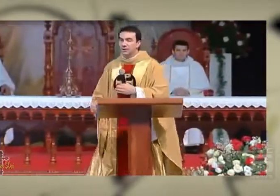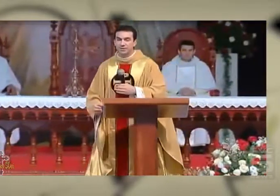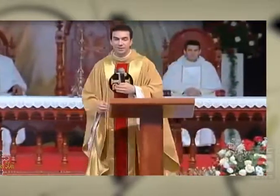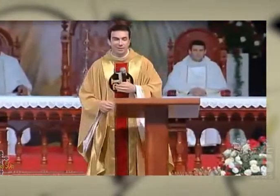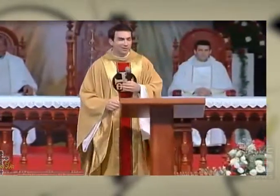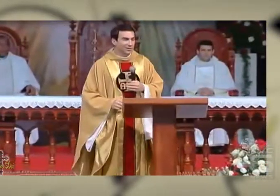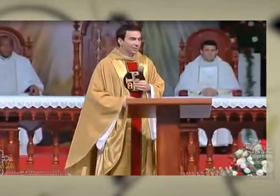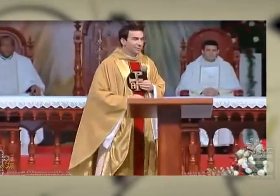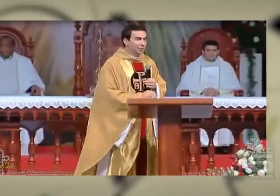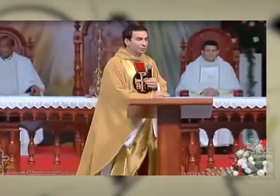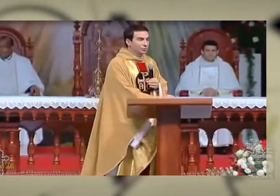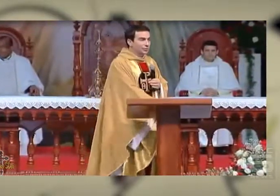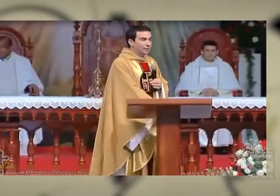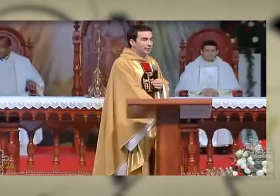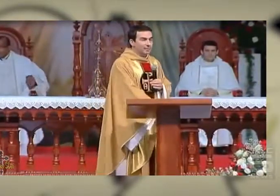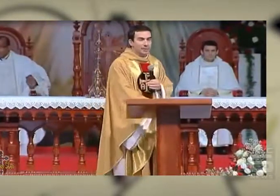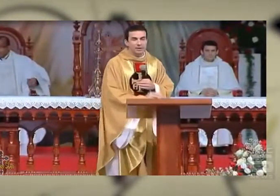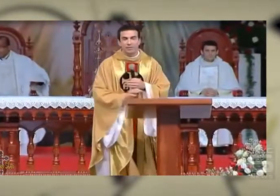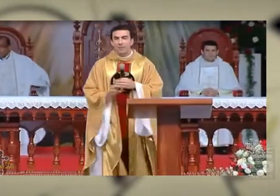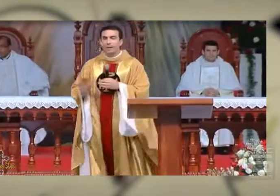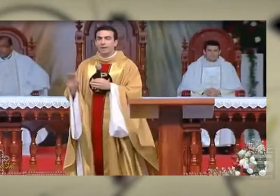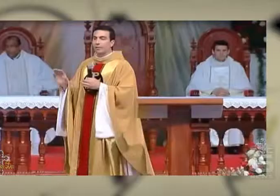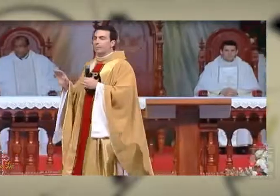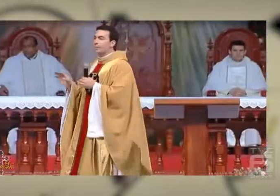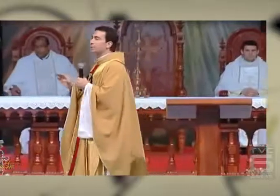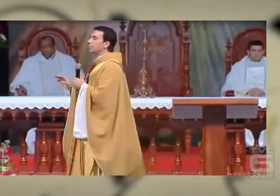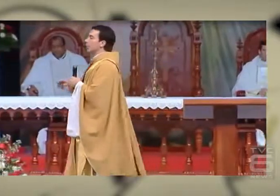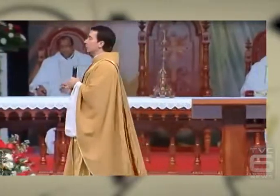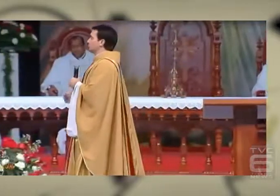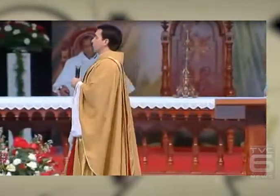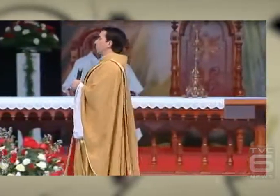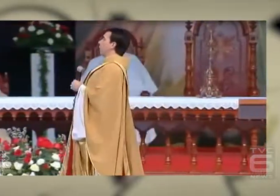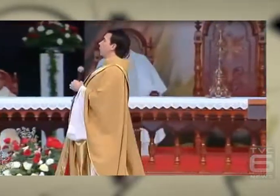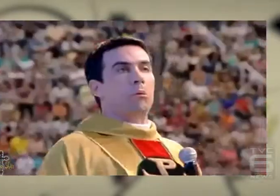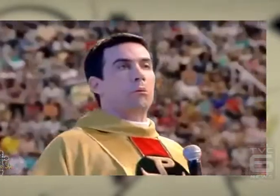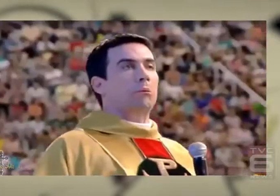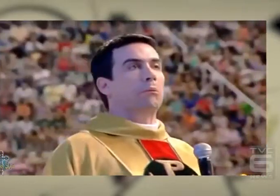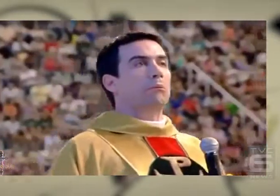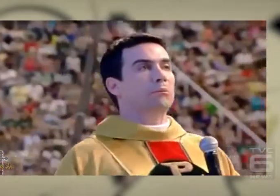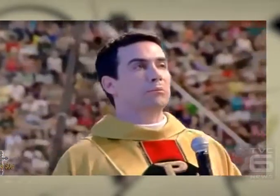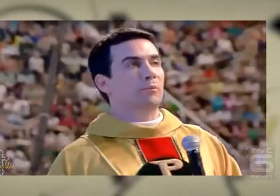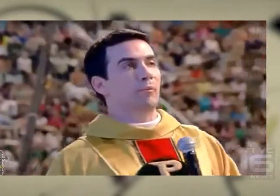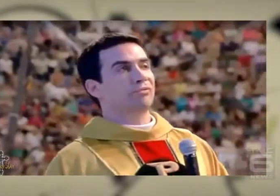suja, põe tudo dentro da pia e vai belo e formoso para o quarto.